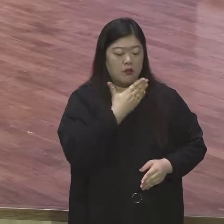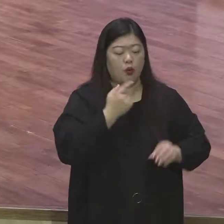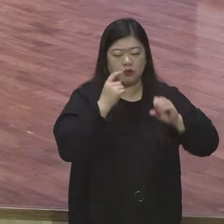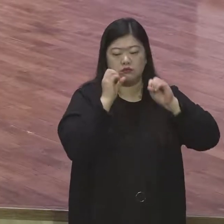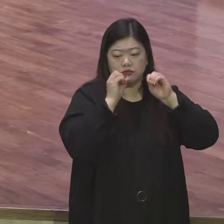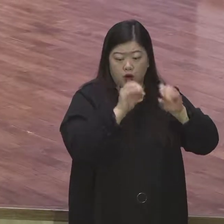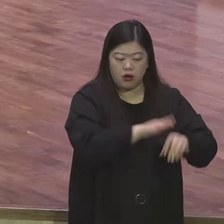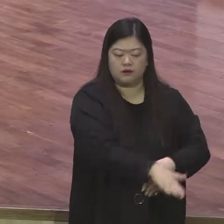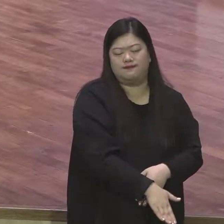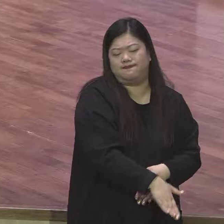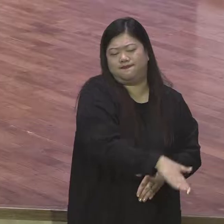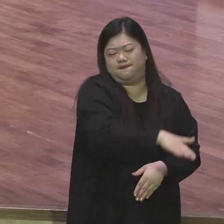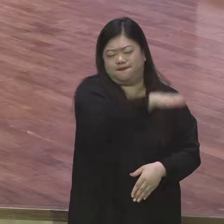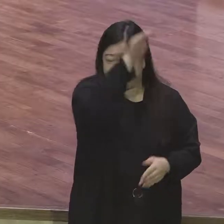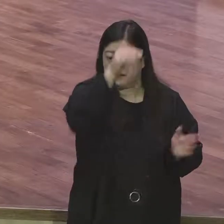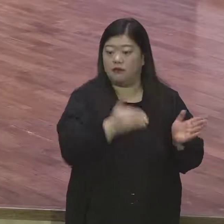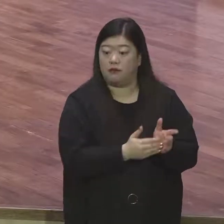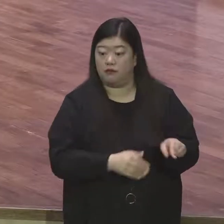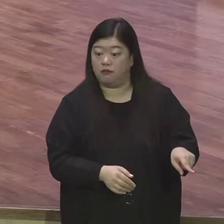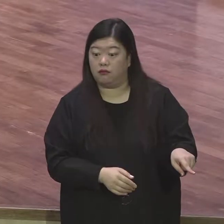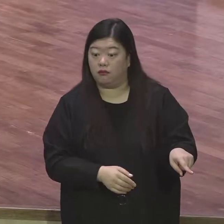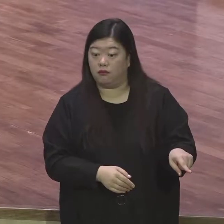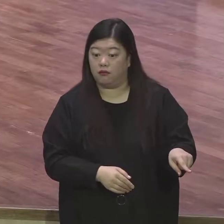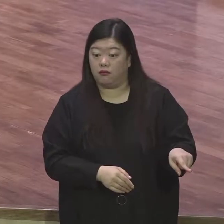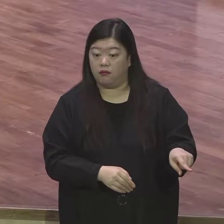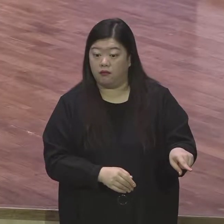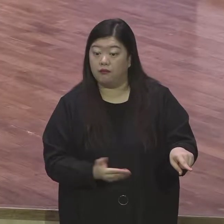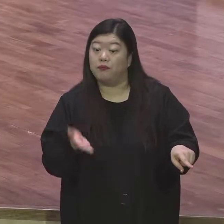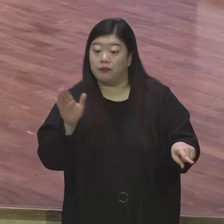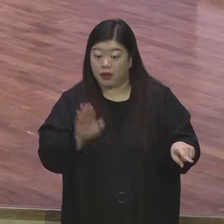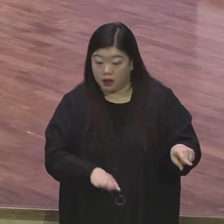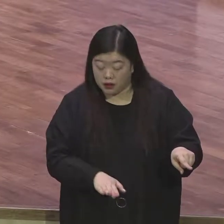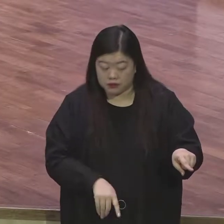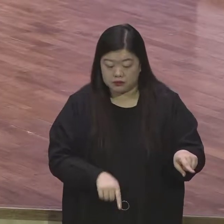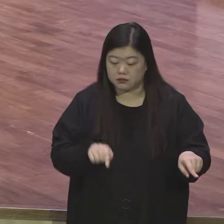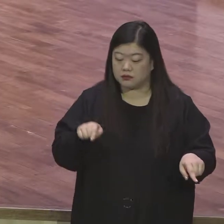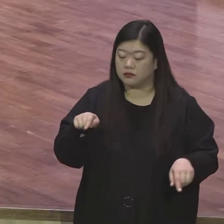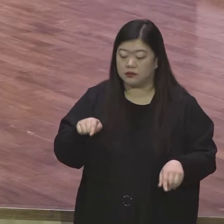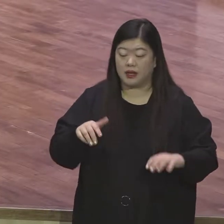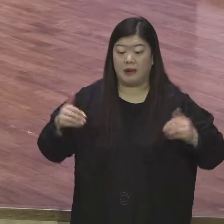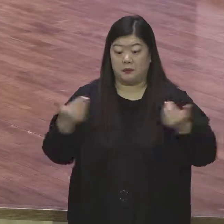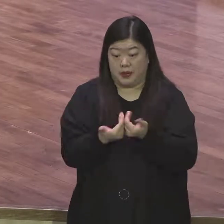배경 속에서 잘 그렇게 자랐어요. 그런데 이